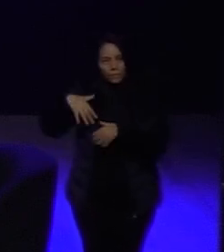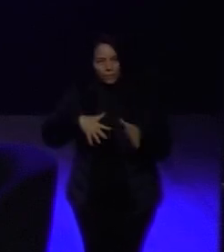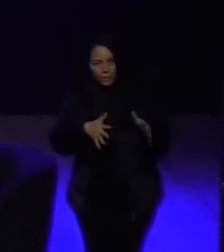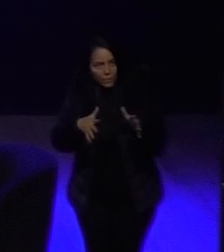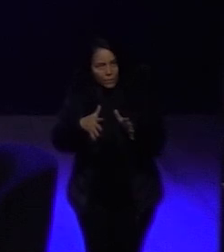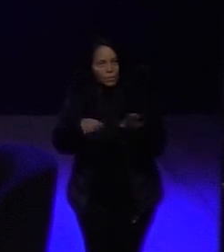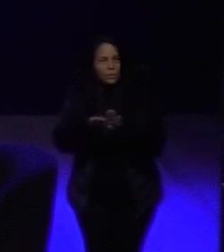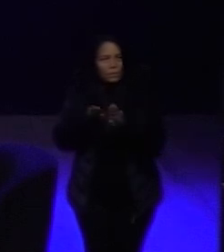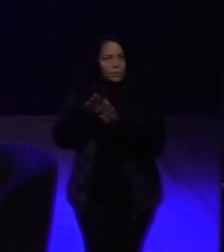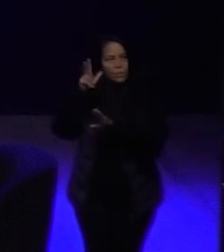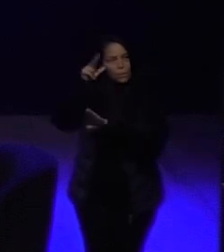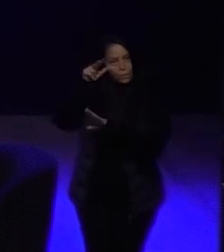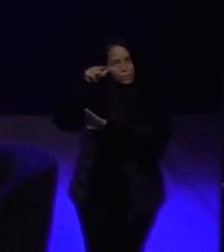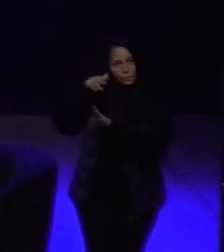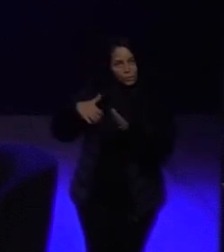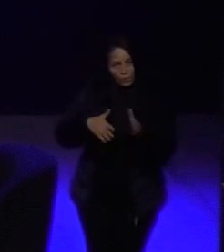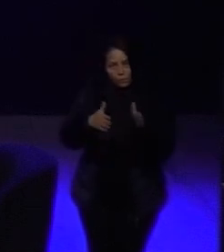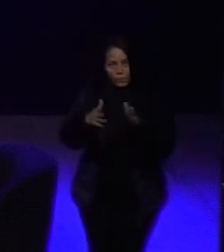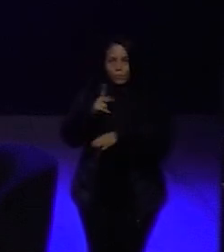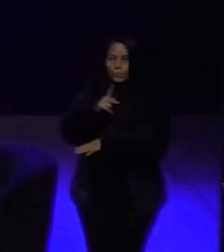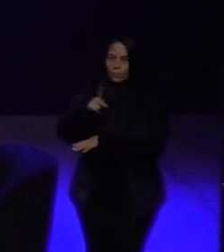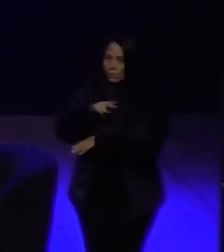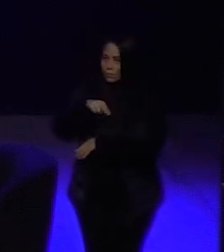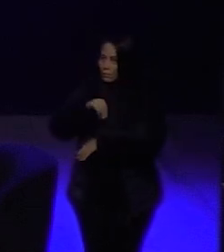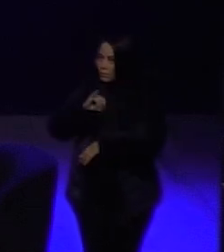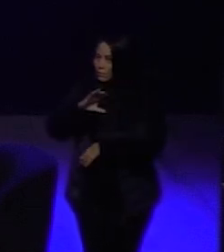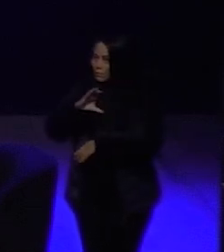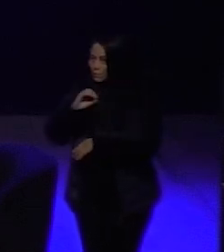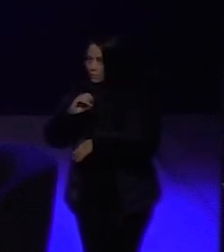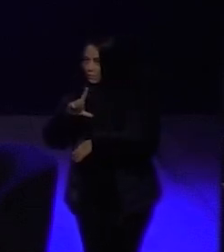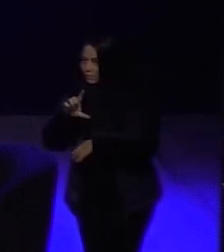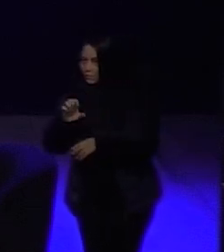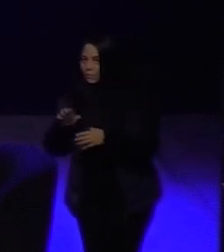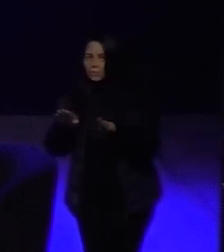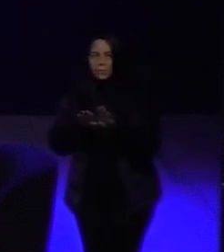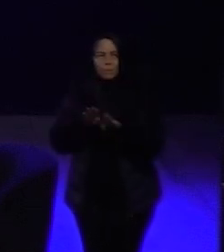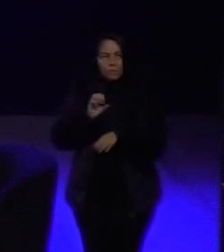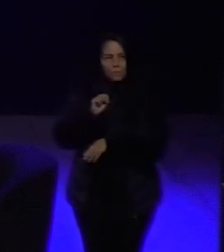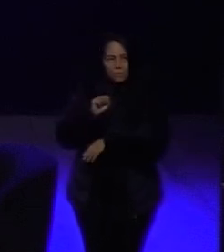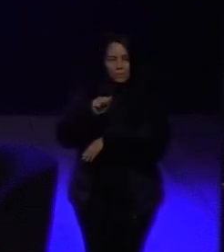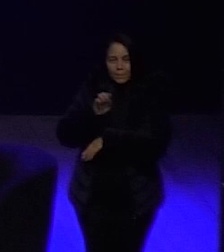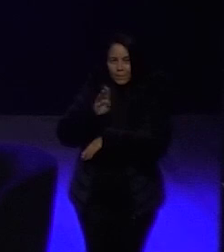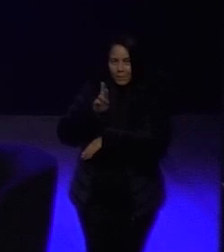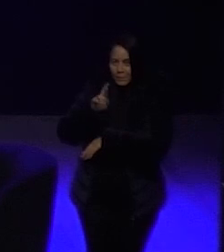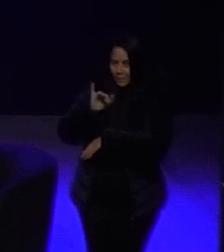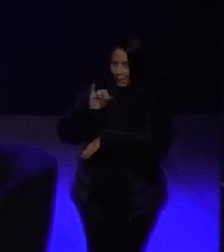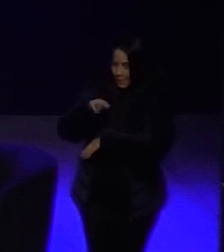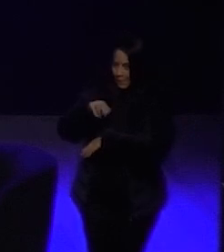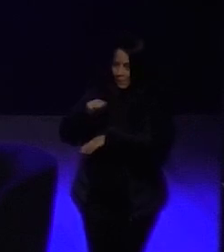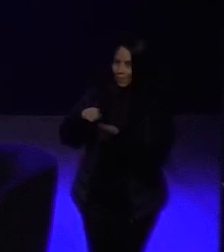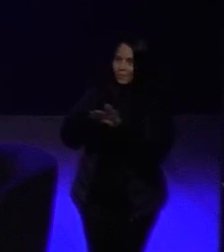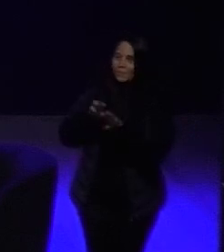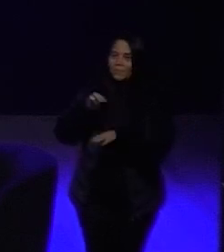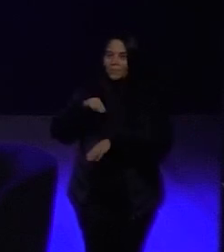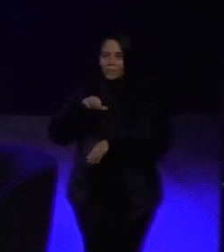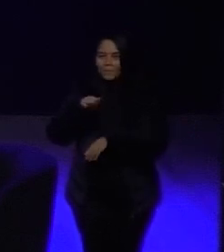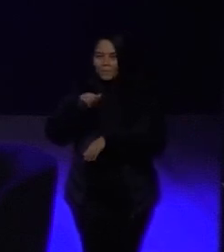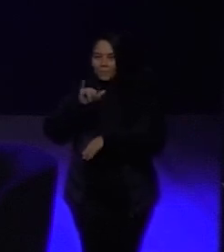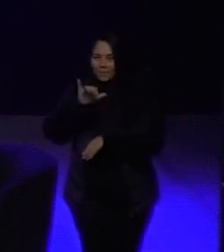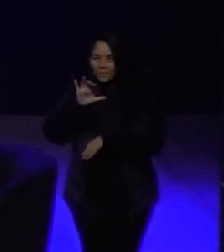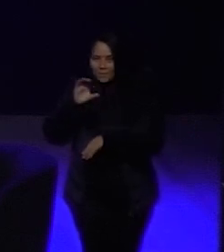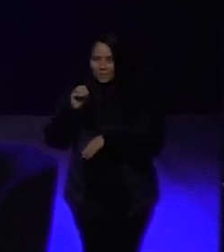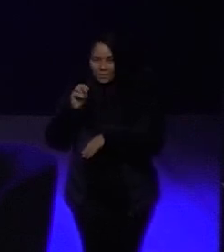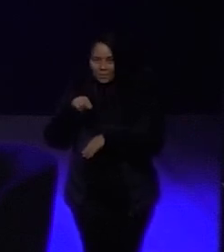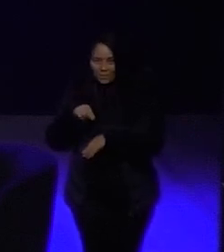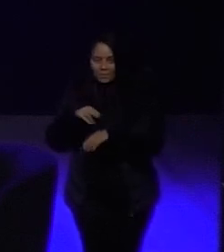da professora Nicole, da professora Sabrina e do professor Maicon. E fica todo o nosso agradecimento, né, a